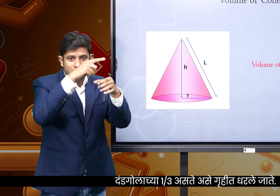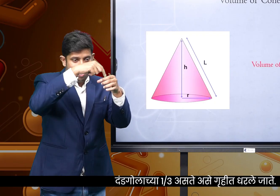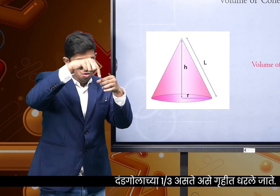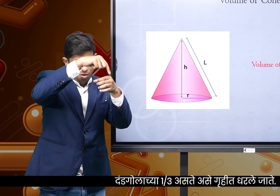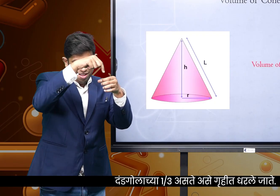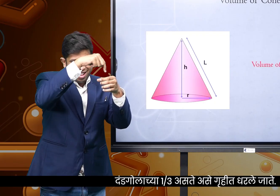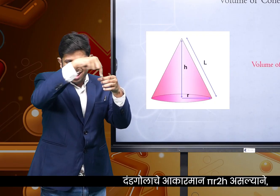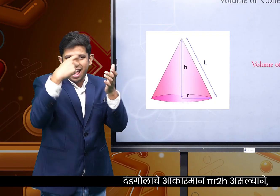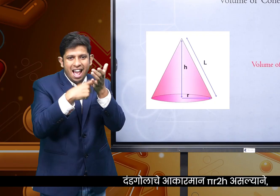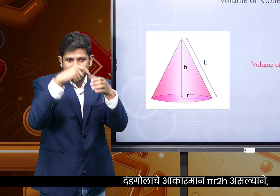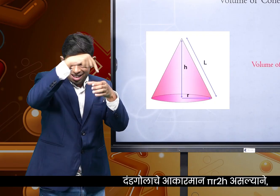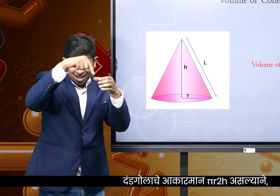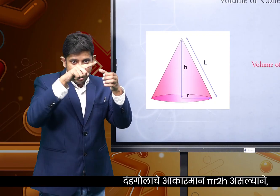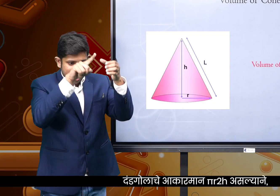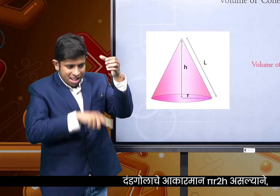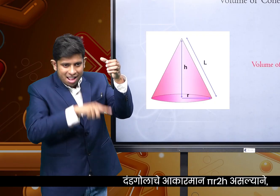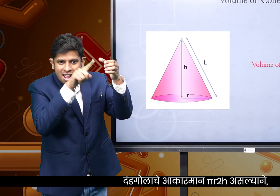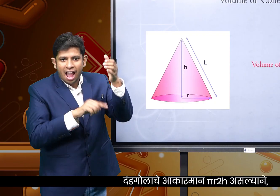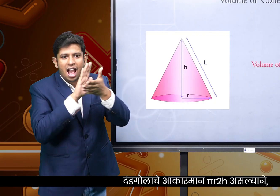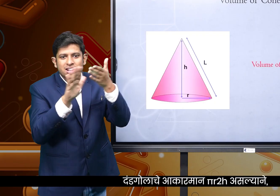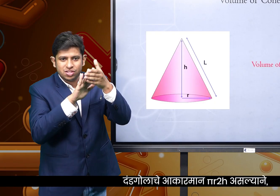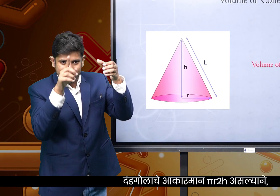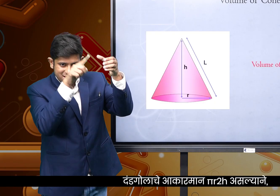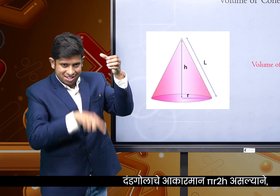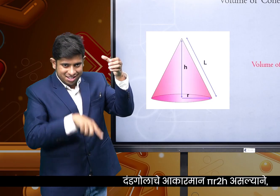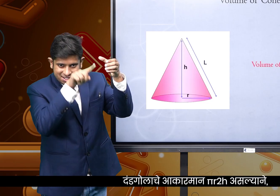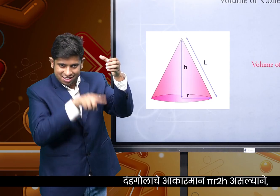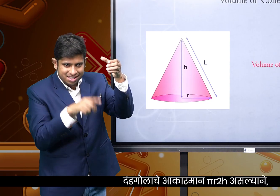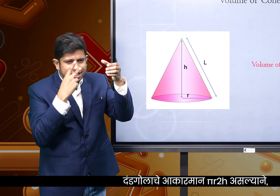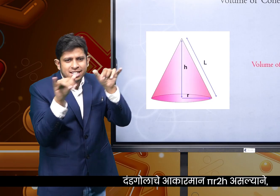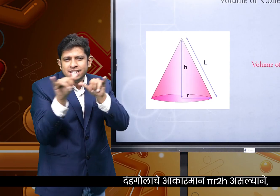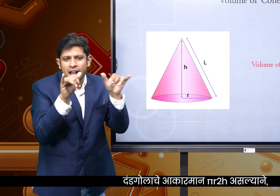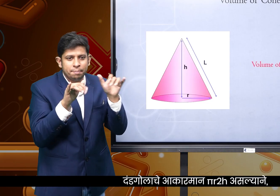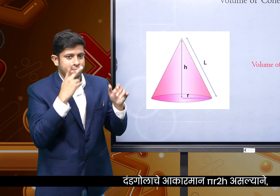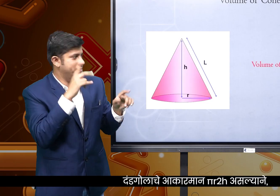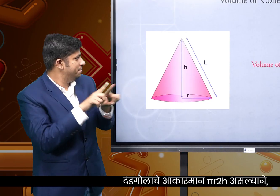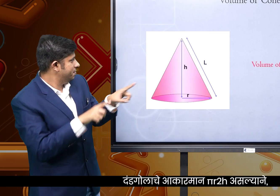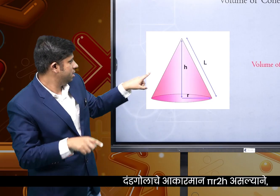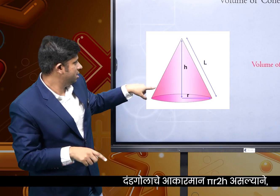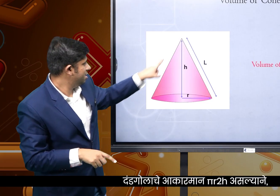जाते. दंडगोलाचे आकारमान पायार वर्ग h असल्याने